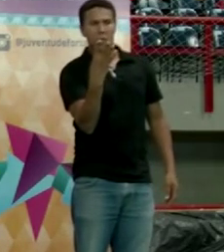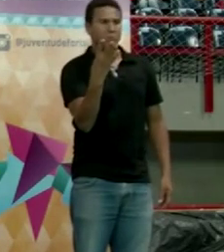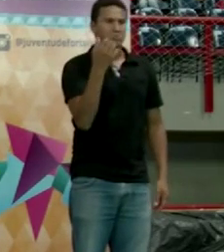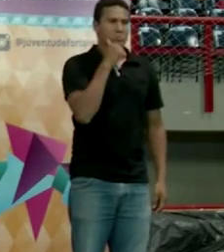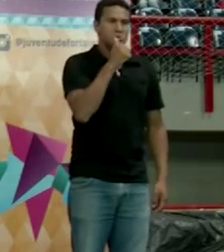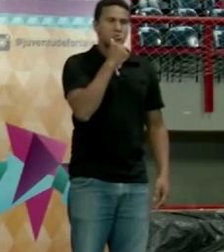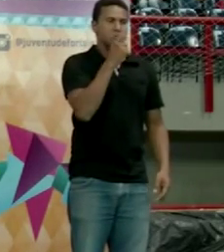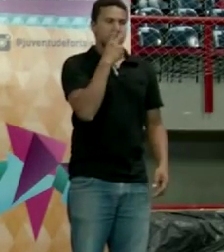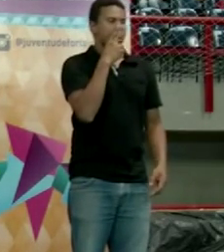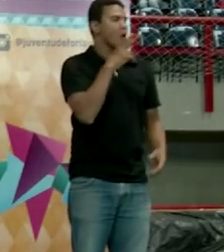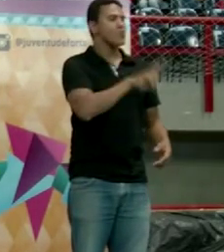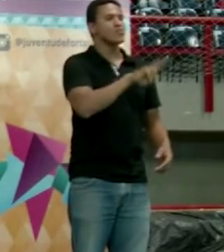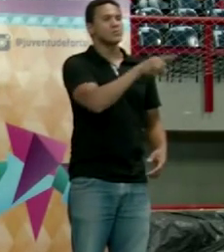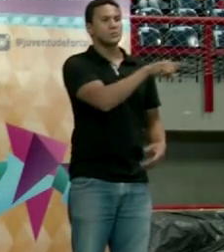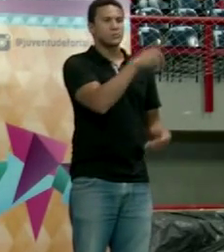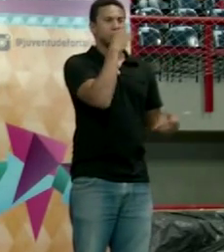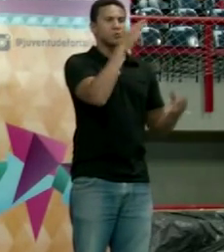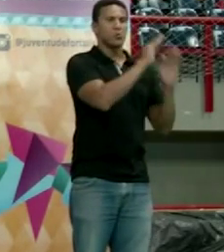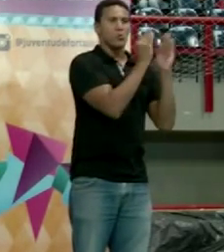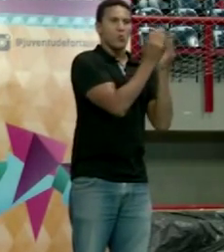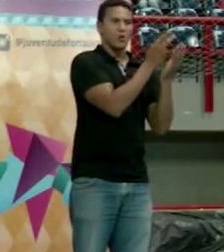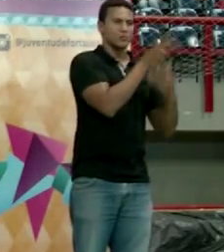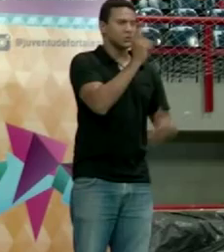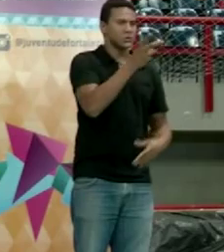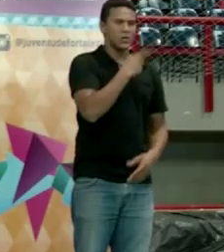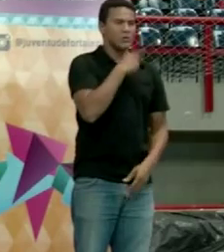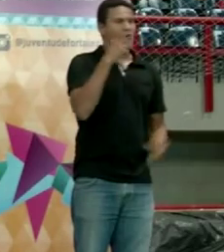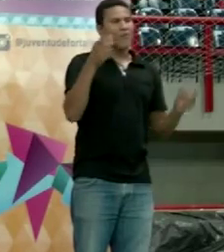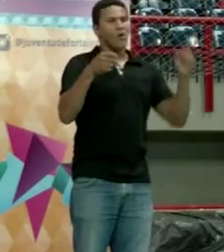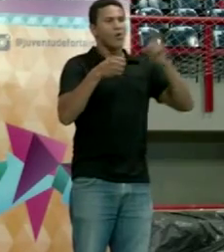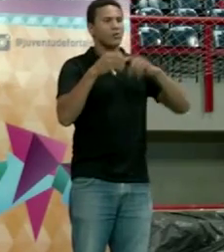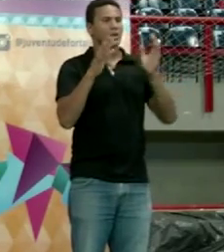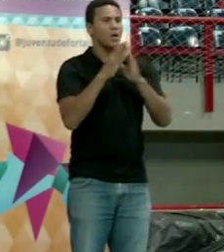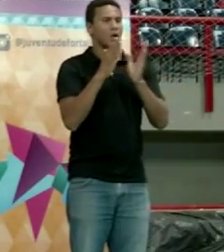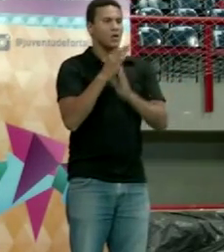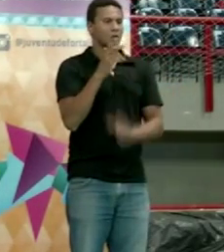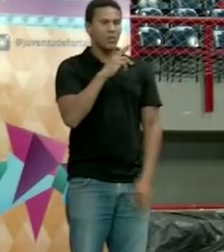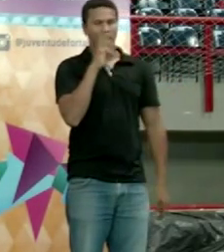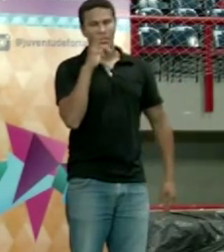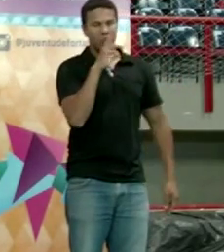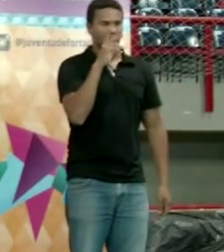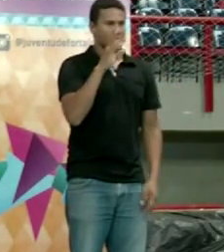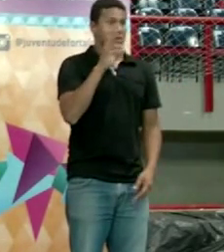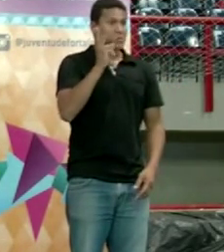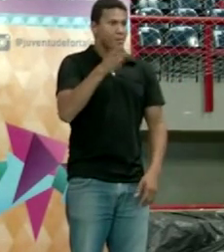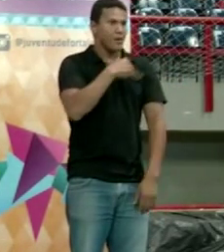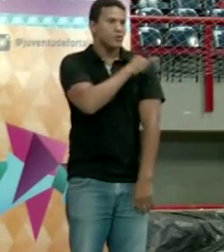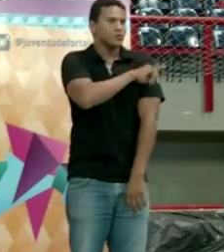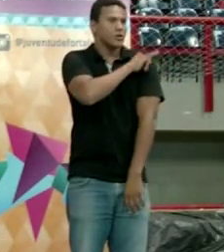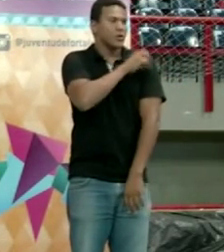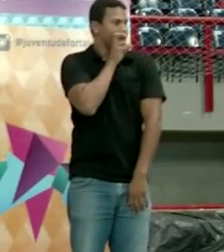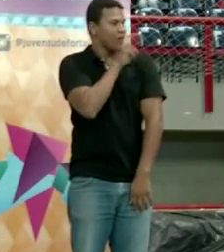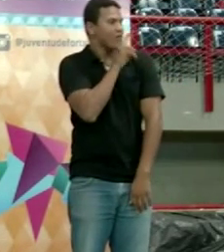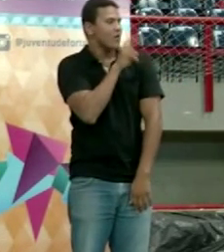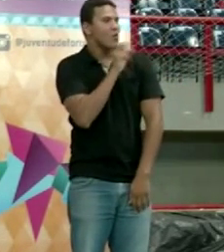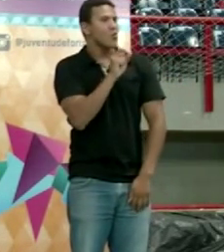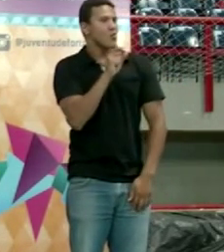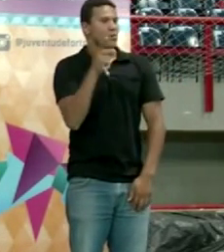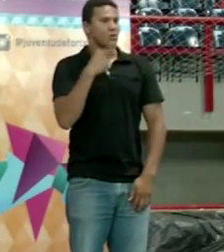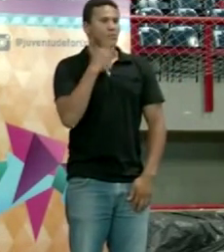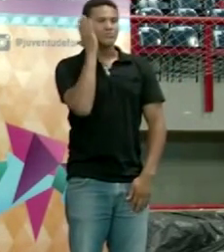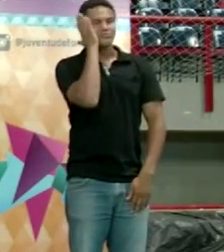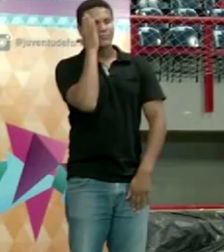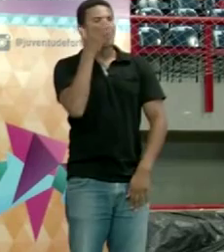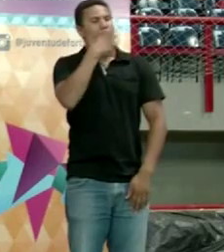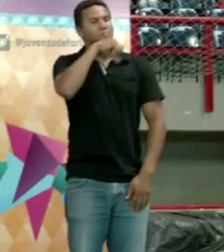Uma cena que flagraram demais na época, Rio de Janeiro. O pai dele dormindo em casa, Palácio